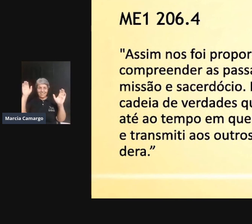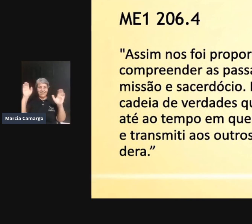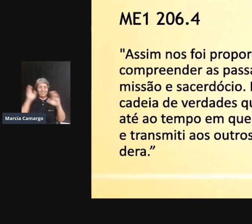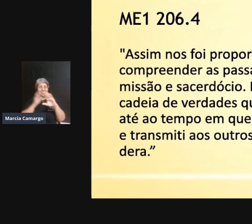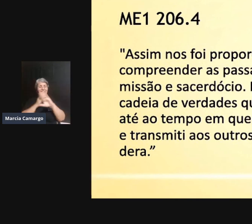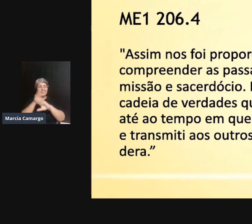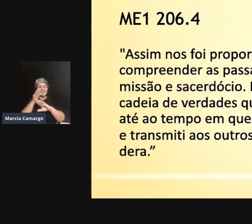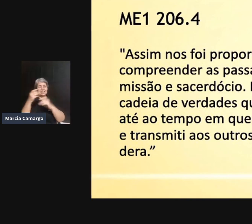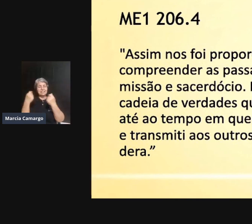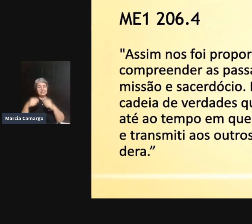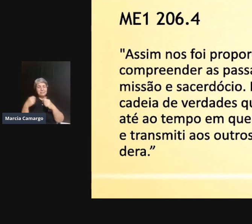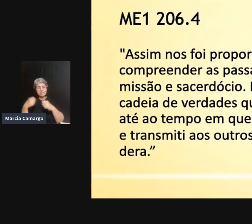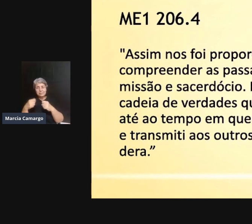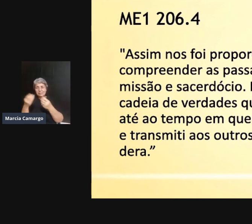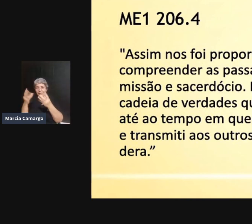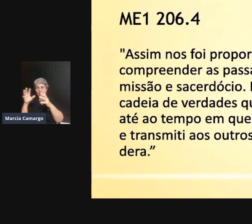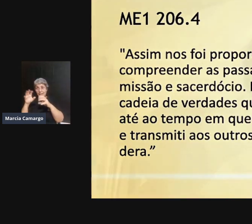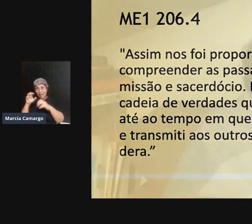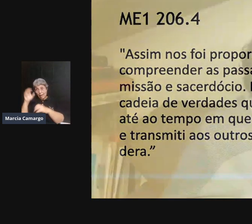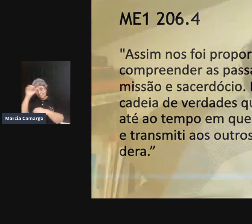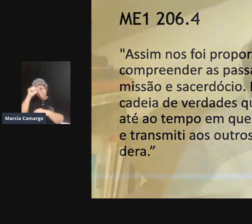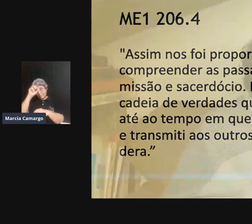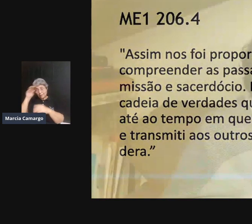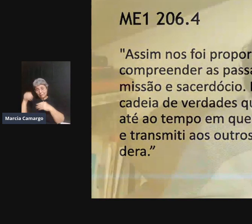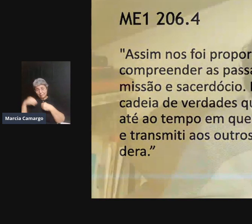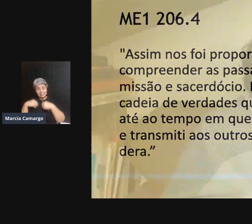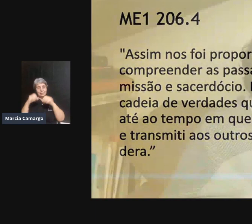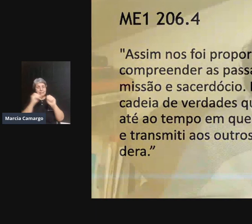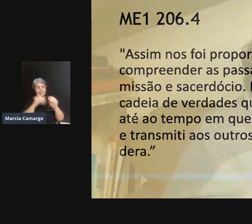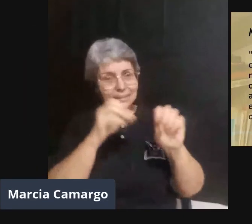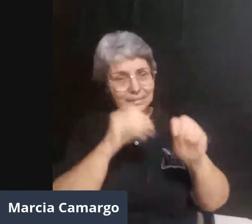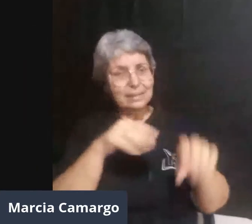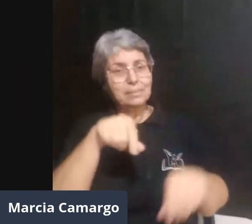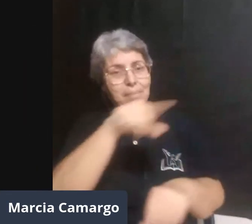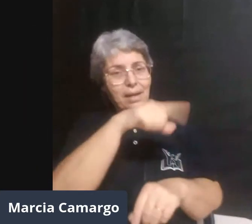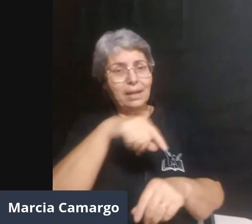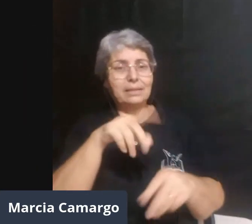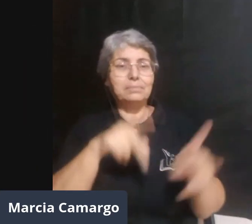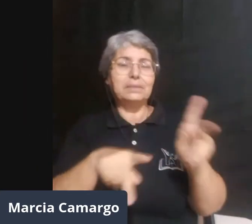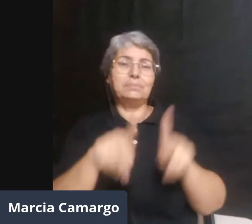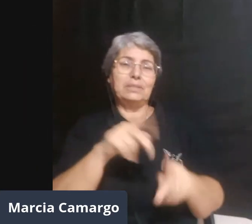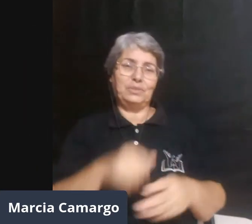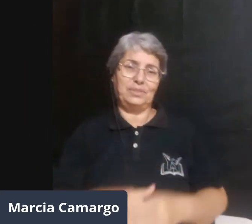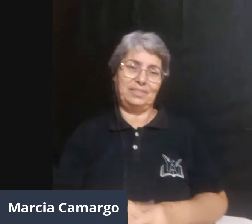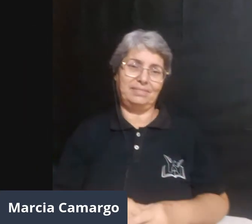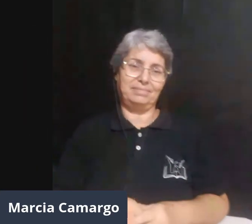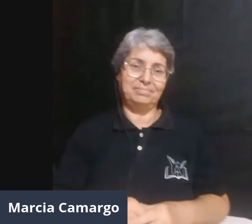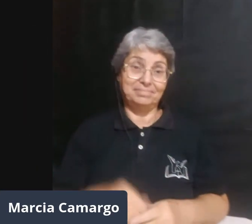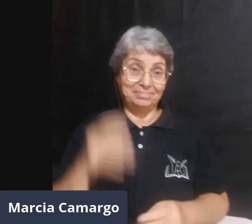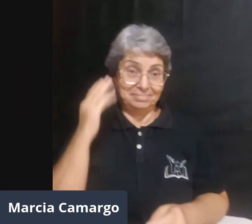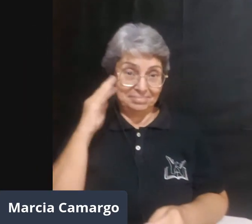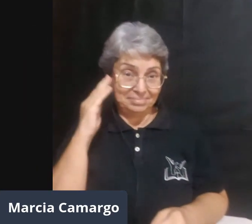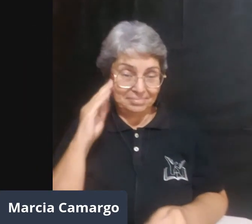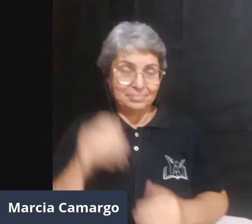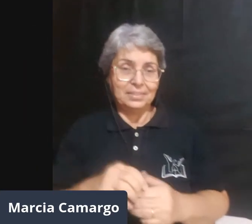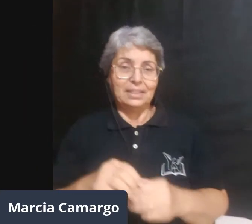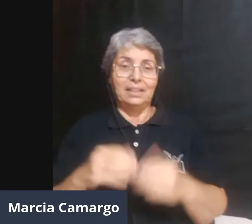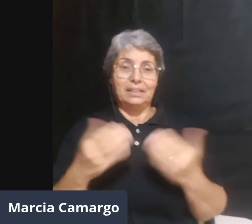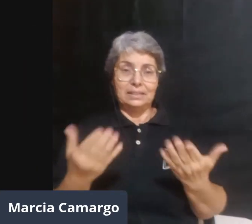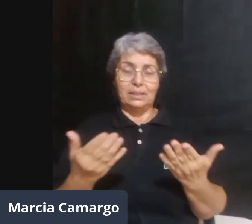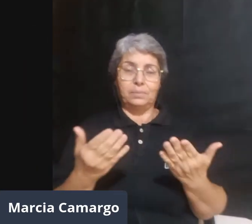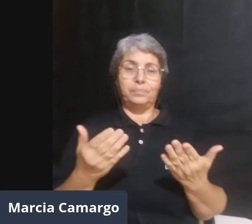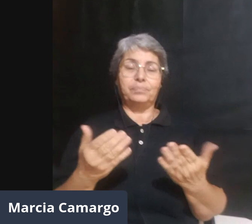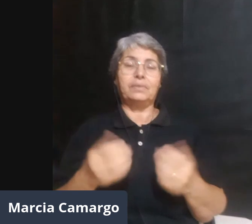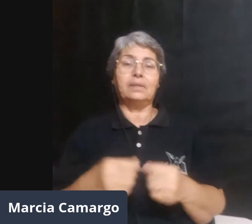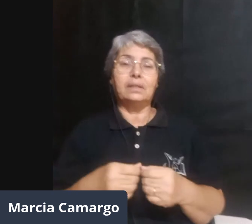as instruções que o Senhor me dera. Para que as manifestações do Espírito de Profecia, por meio de Ellen White, que antes